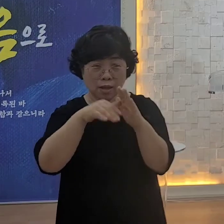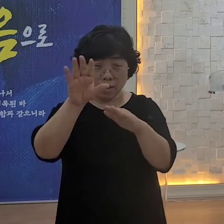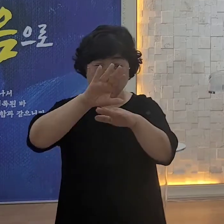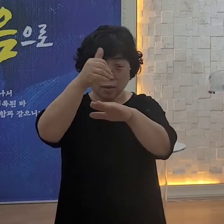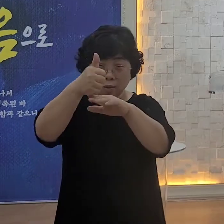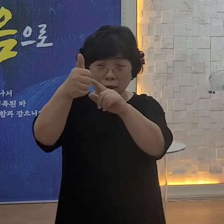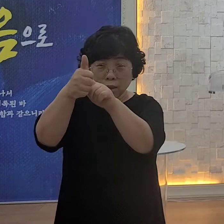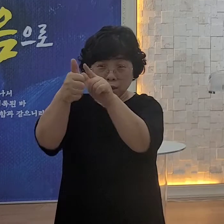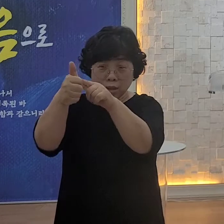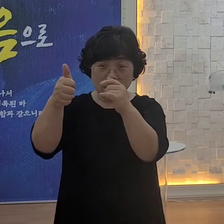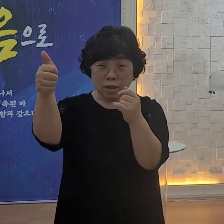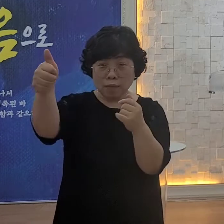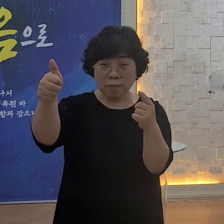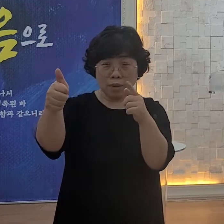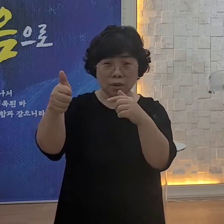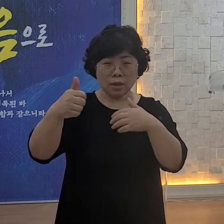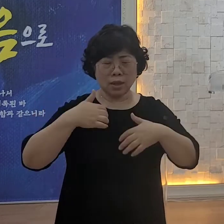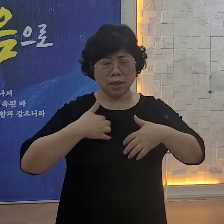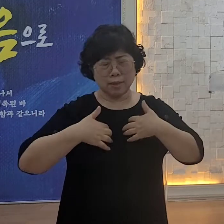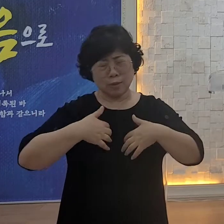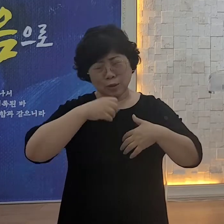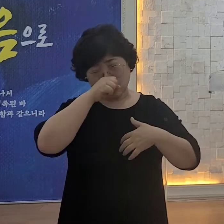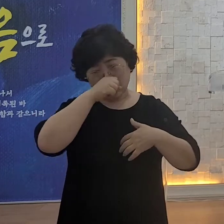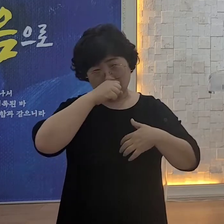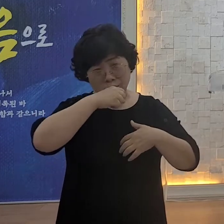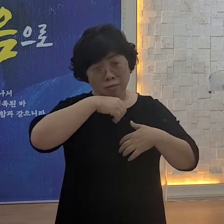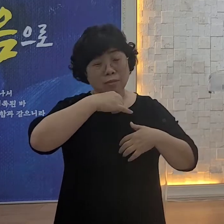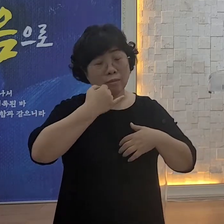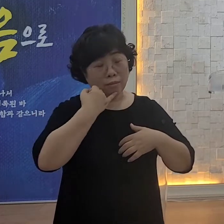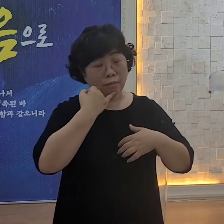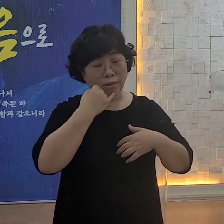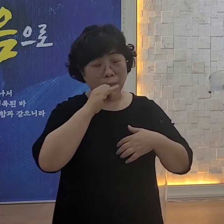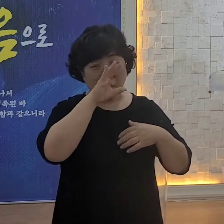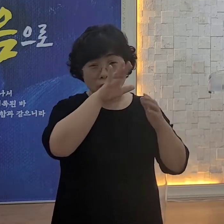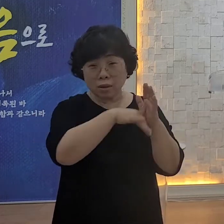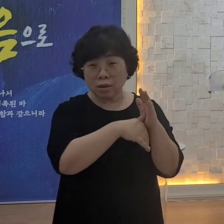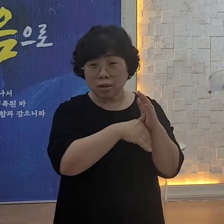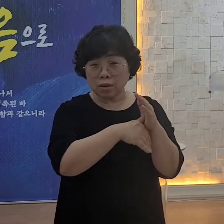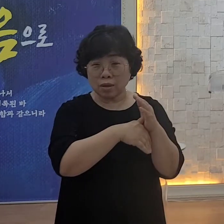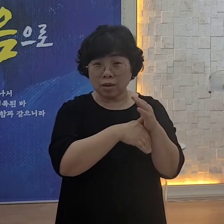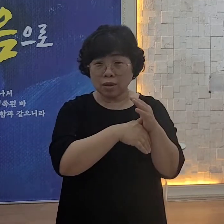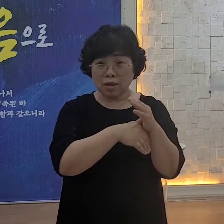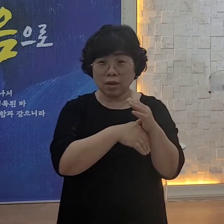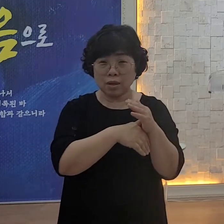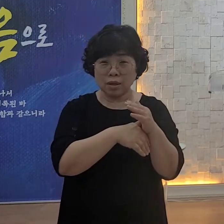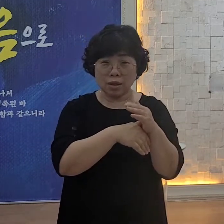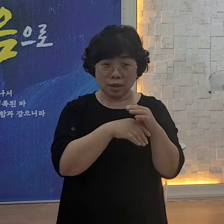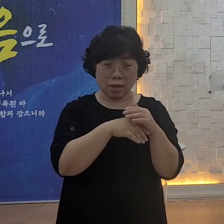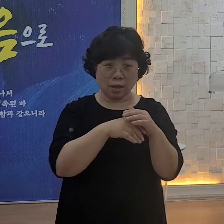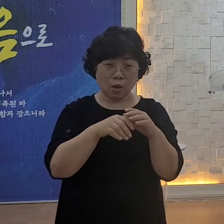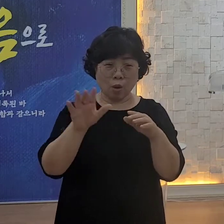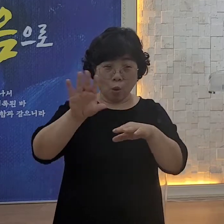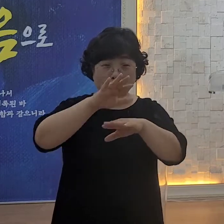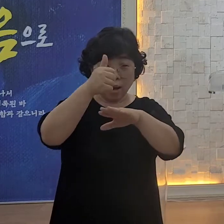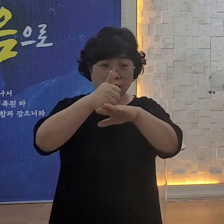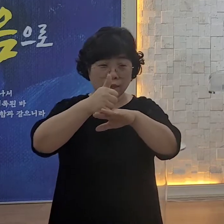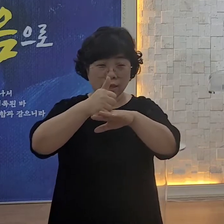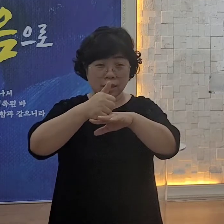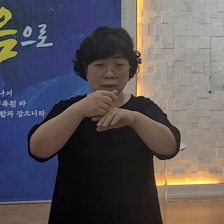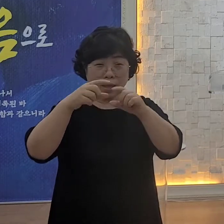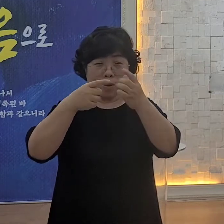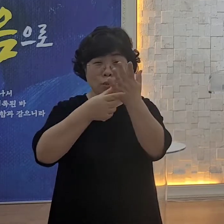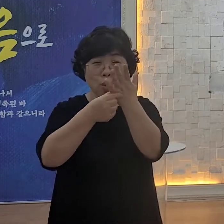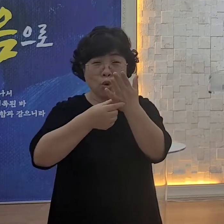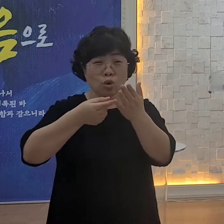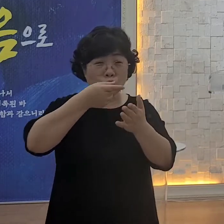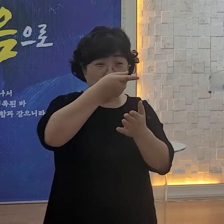그 왕의 그 홀이라고 있어. 홀이. 왕이 가지고 있는 홀이 있는데 그 홀을 들어오라고 이렇게 내밀면 에스더는